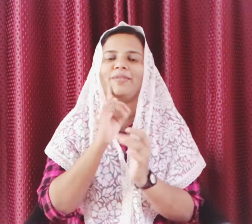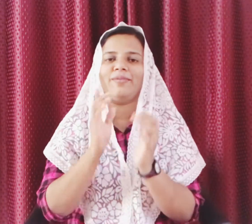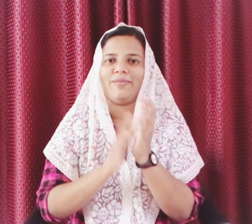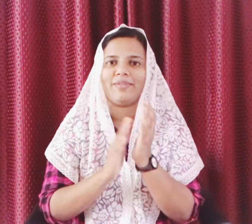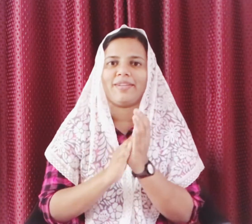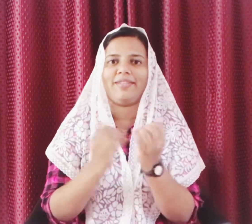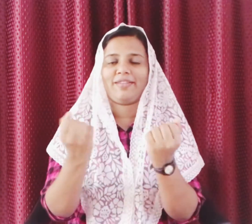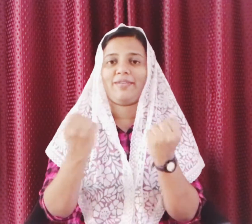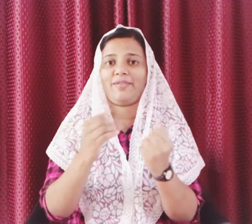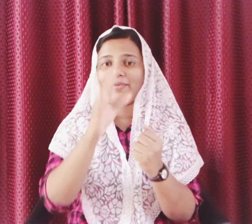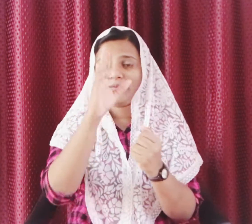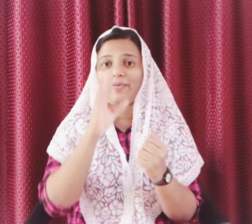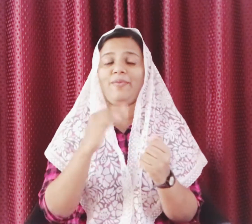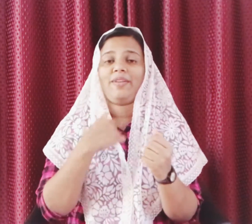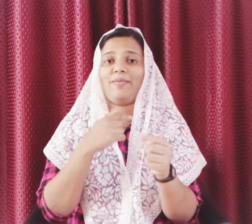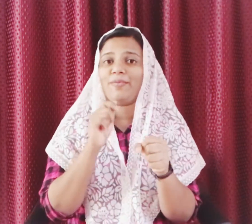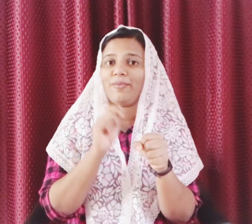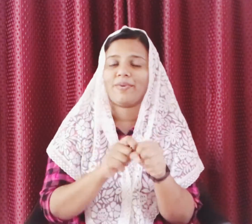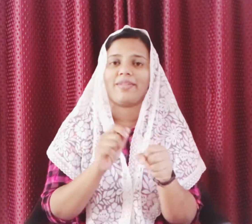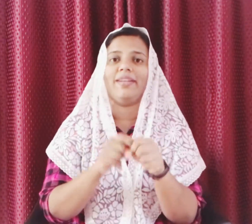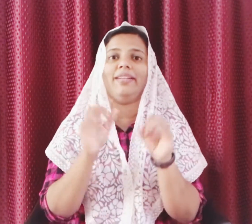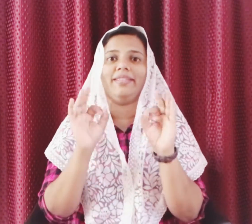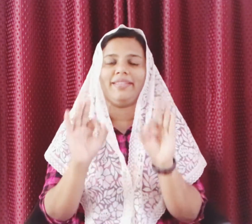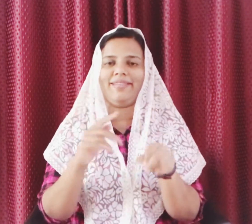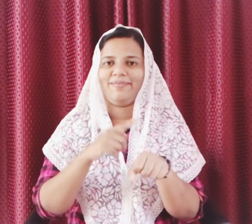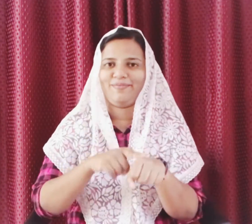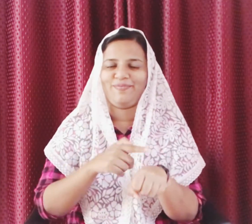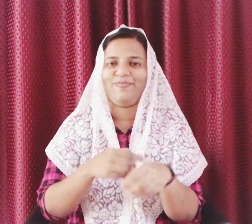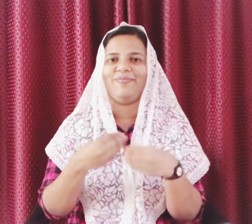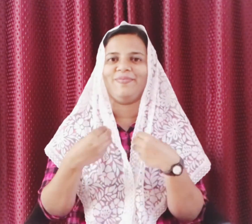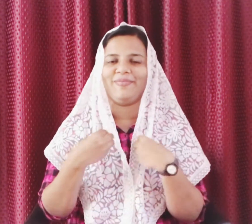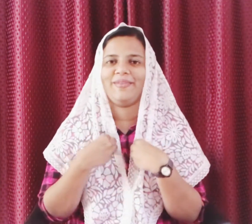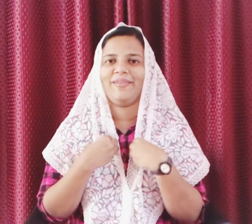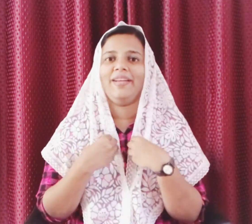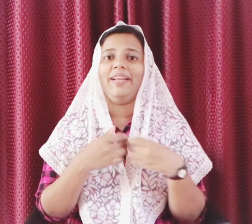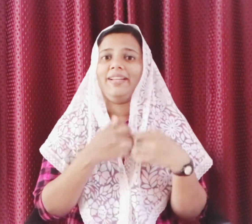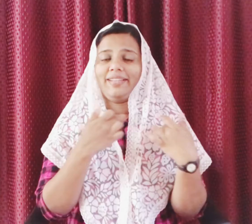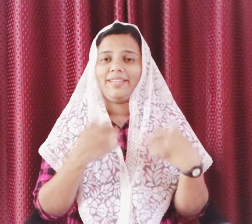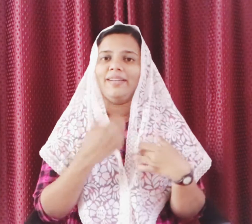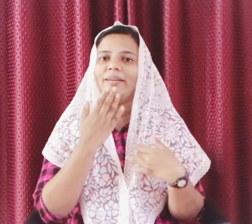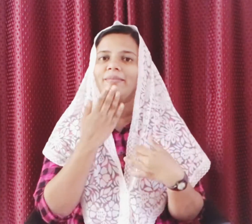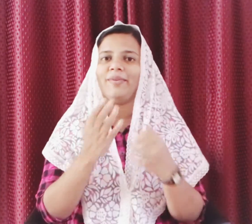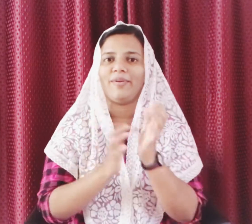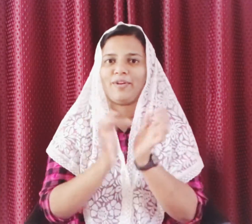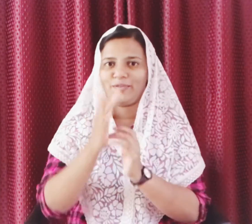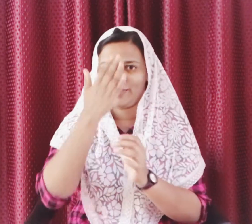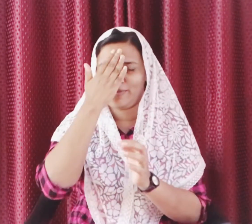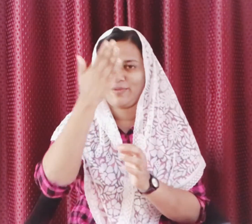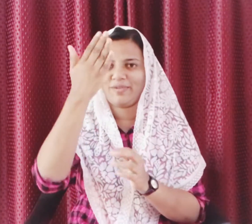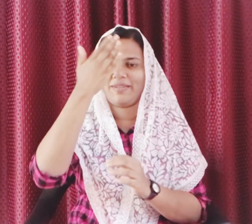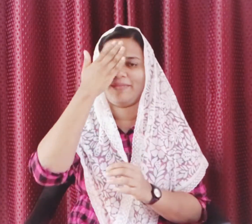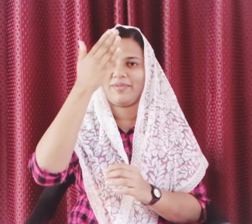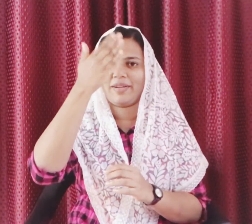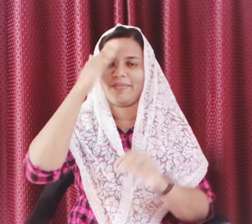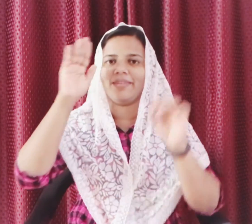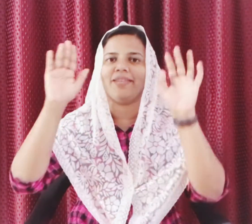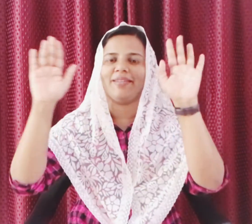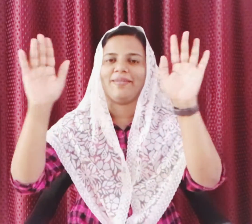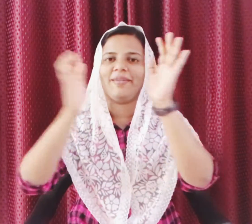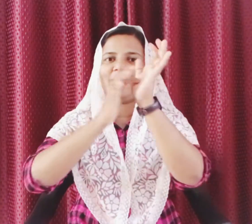സ്തുതിക്കുവാൻ സർവശക്തനായ നമ്മുടെ പിതാവ് നമുക്ക് ഒരുക്കി തന്നിരിക്കുന്ന നല്ല സവകാശത്തിനായിട്ട് നമുക്ക് നന്ദി നിറഞ്ഞ ഹൃദയത്തോടെ കർത്താവിന് സ്തോത്രം ചെയ്യാം. കരങ്ങളൊക്കെ ഇന്ന്